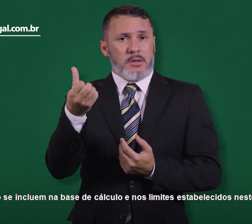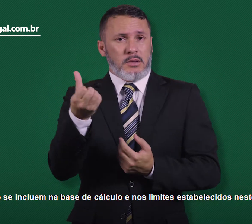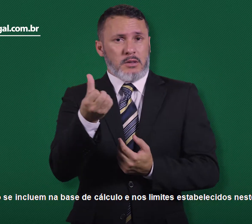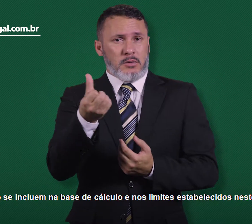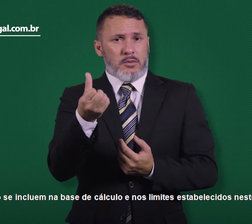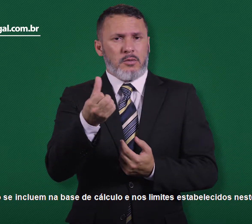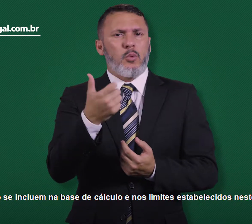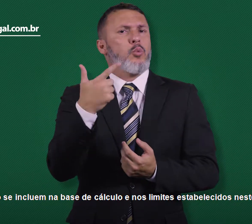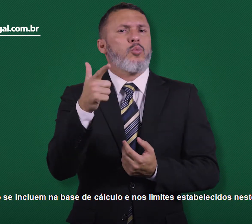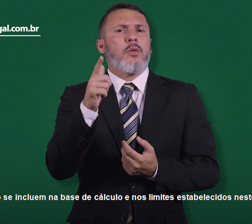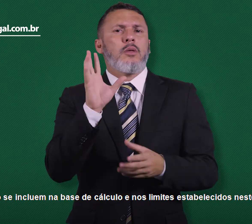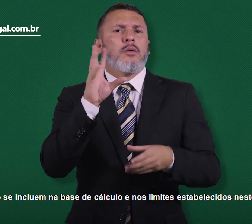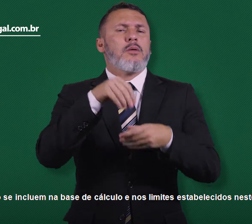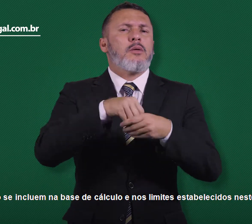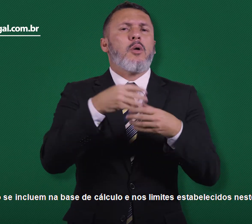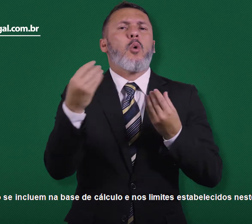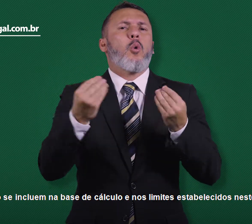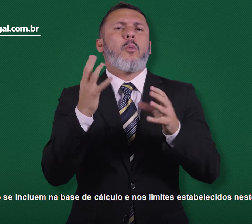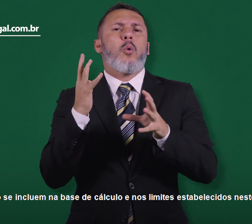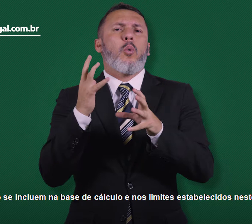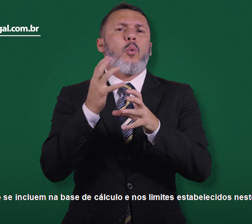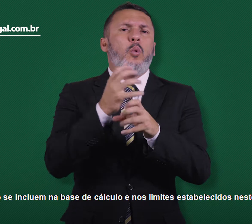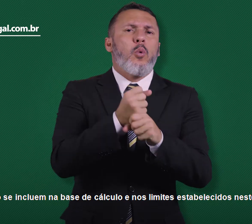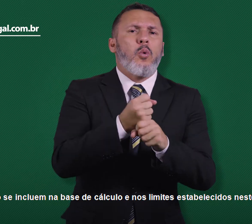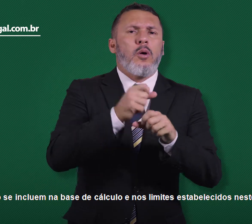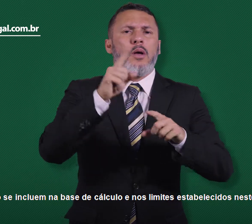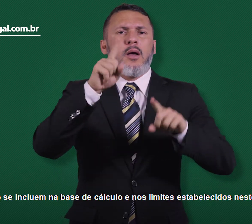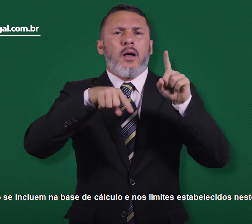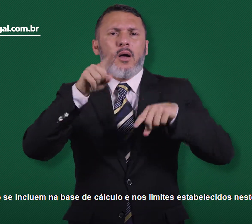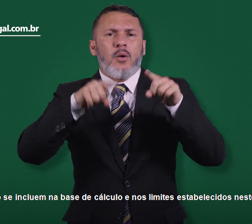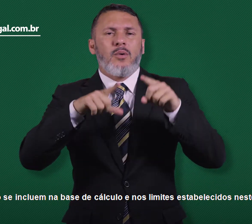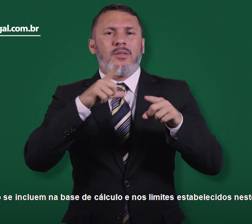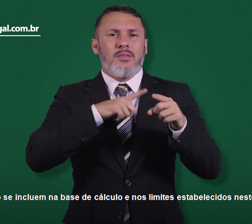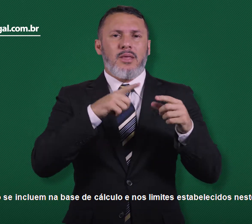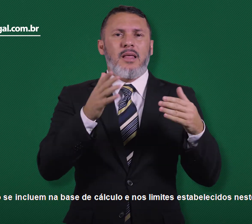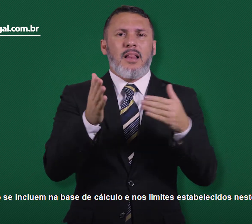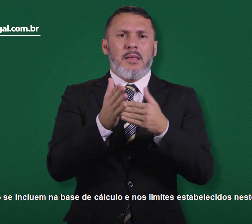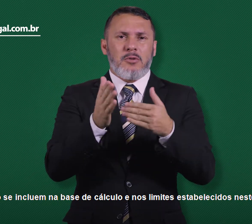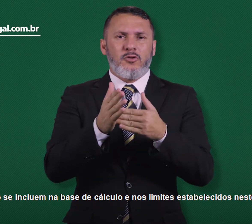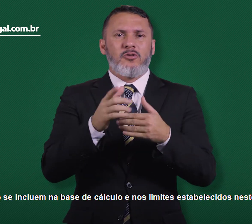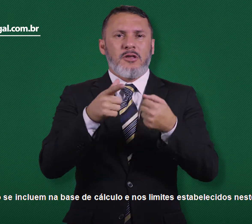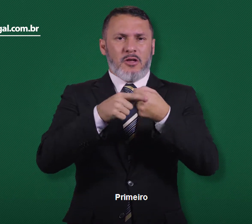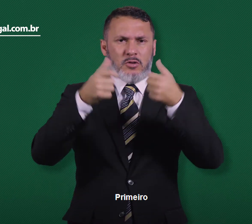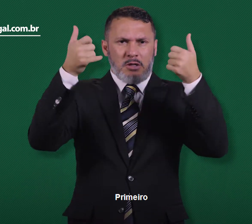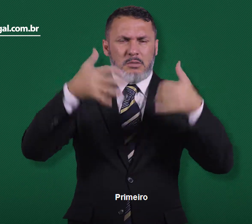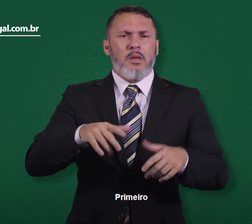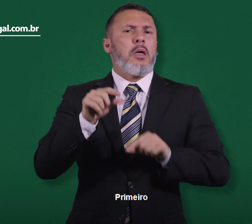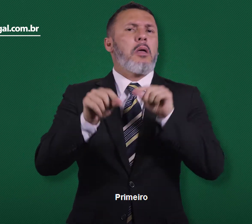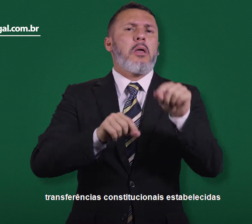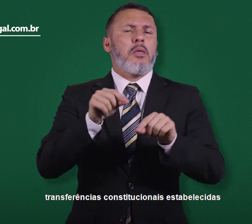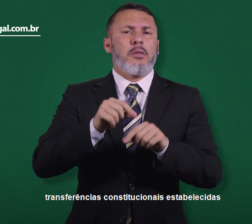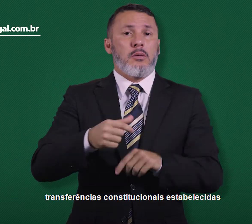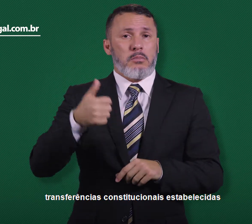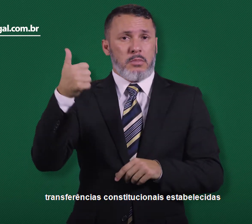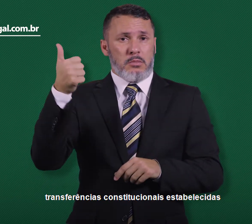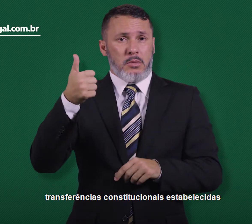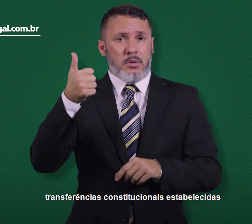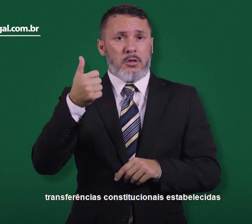se incluem na base de cálculo e nos limites estabelecidos neste artigo. Primeiro, transferências